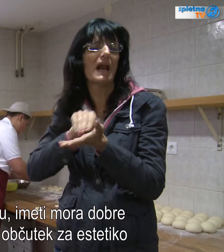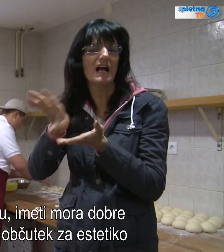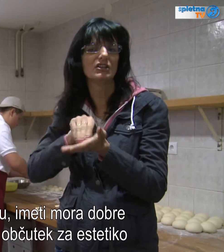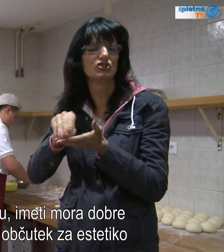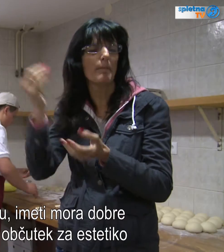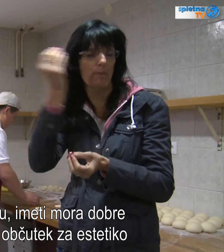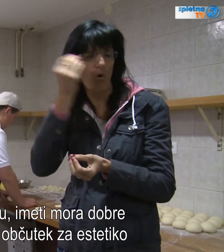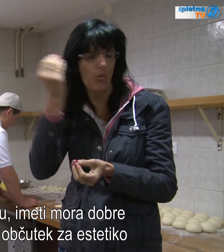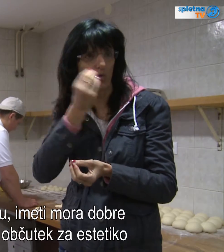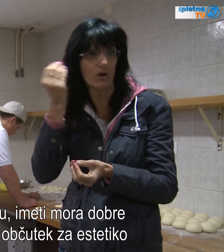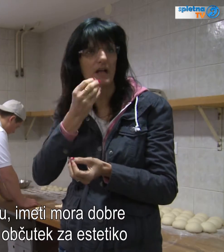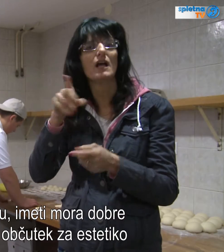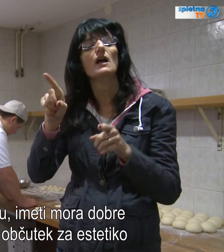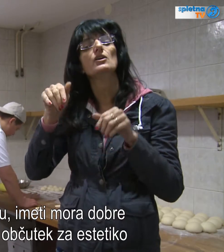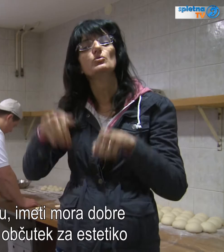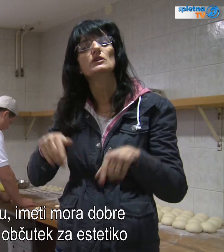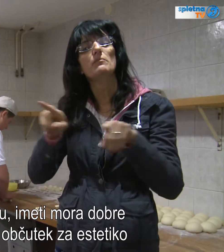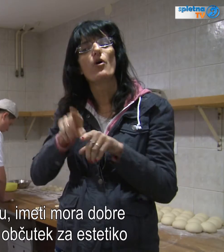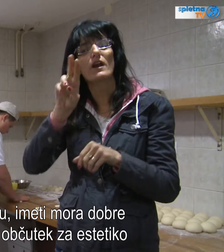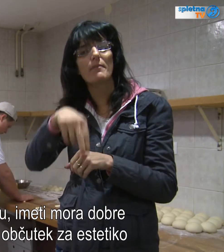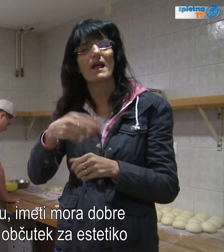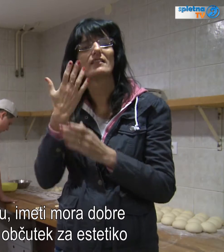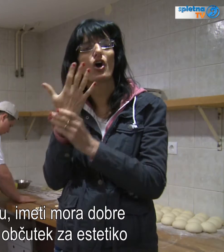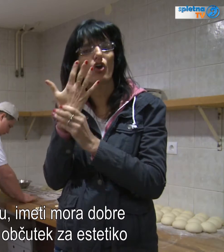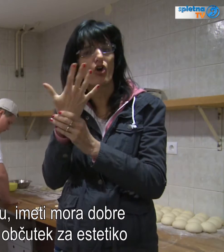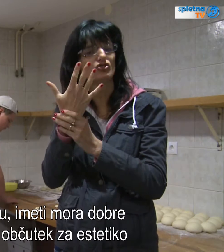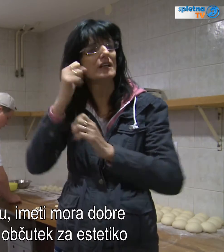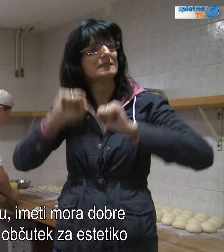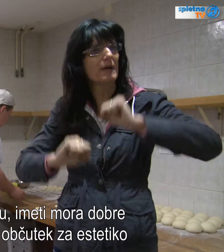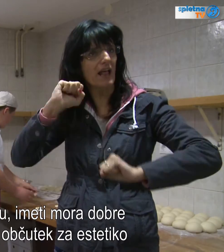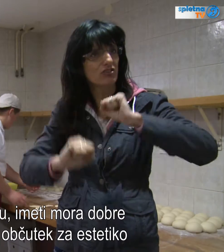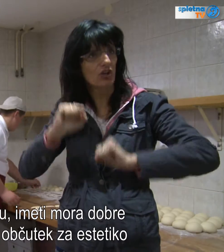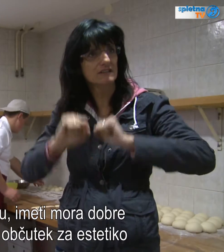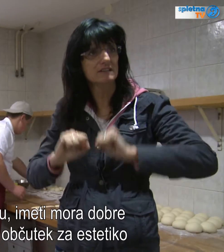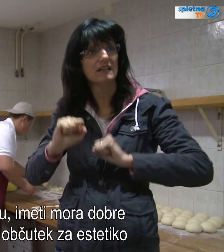praktičnem pouku. Mora imeti dobre ročne spretnosti,